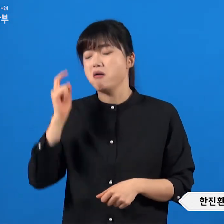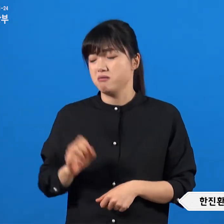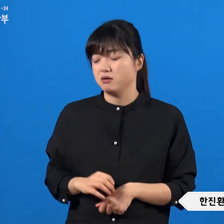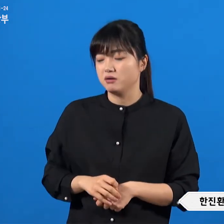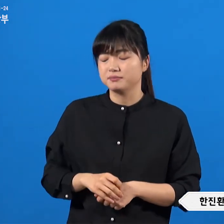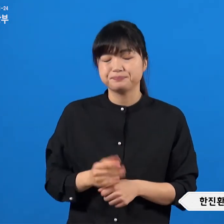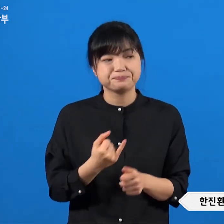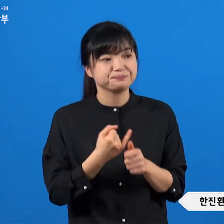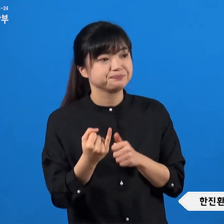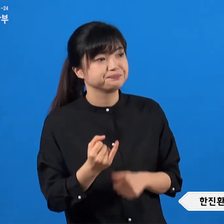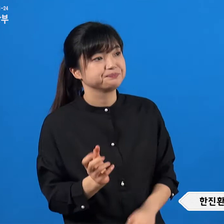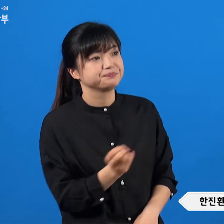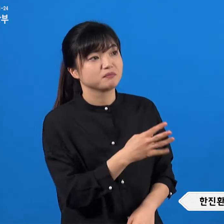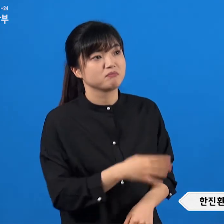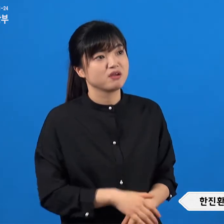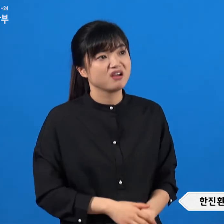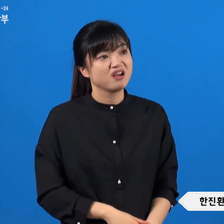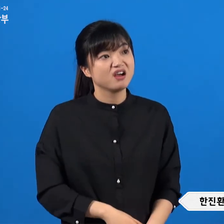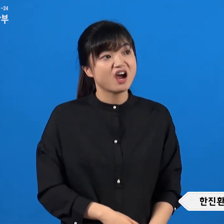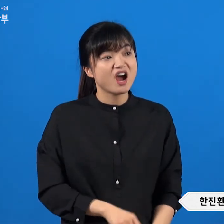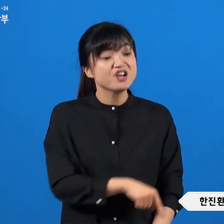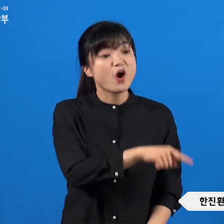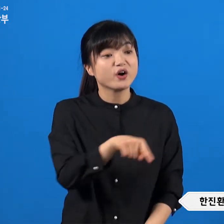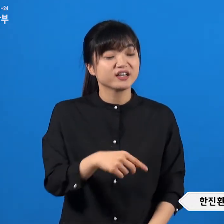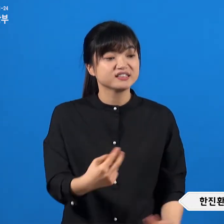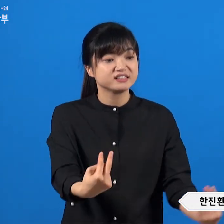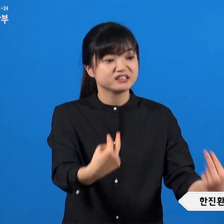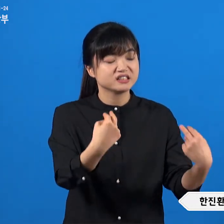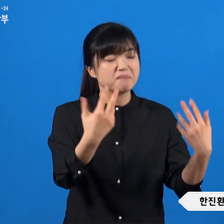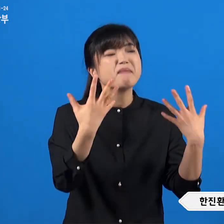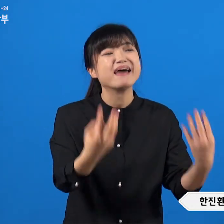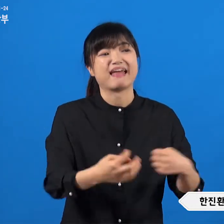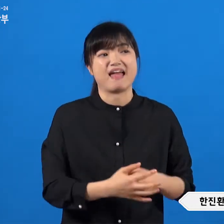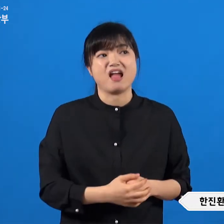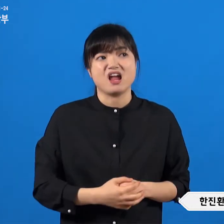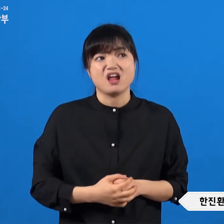아내 대답이 간단합니다. 여기서는 보는 눈이 많잖아.